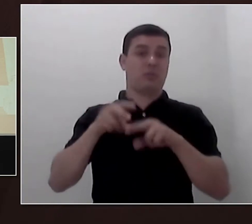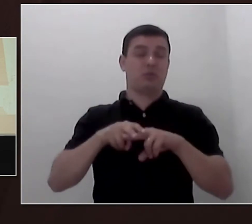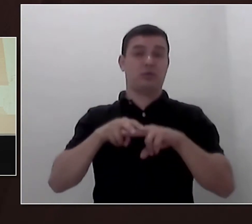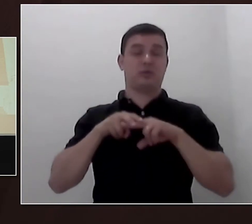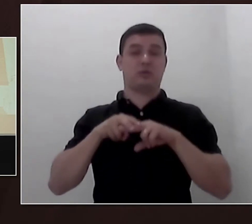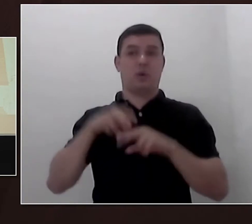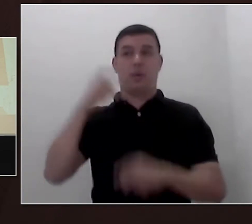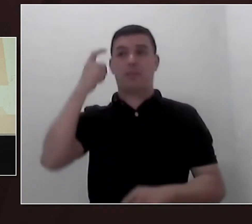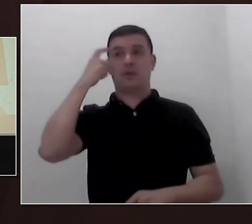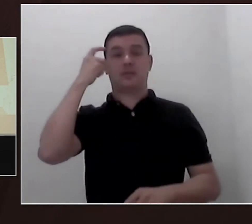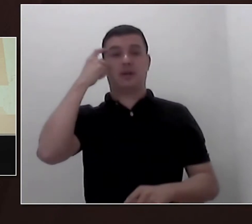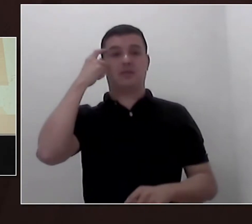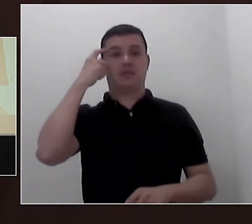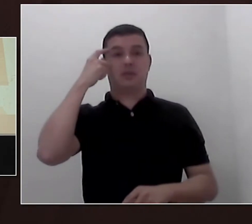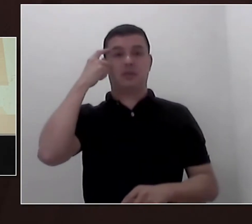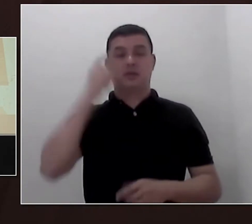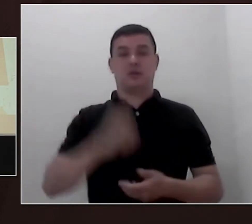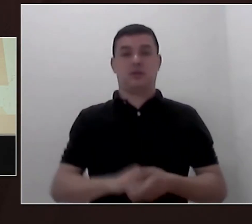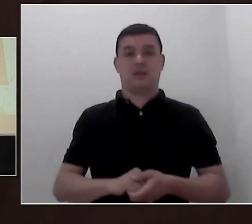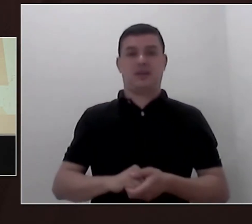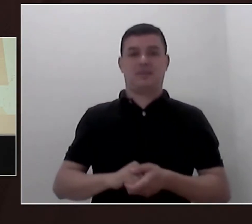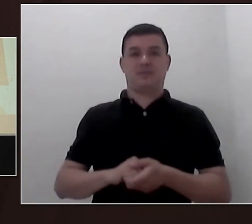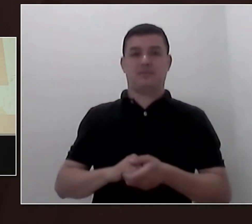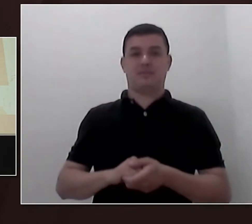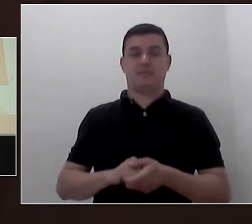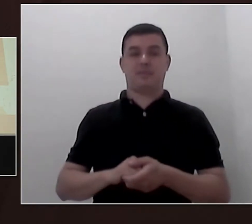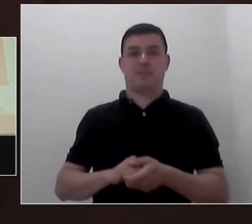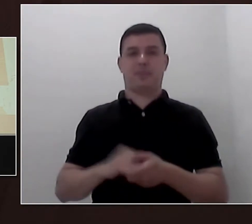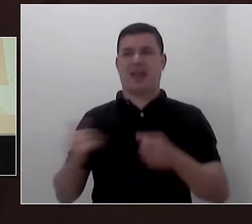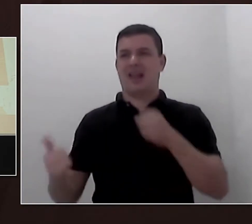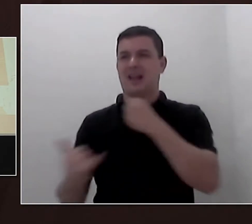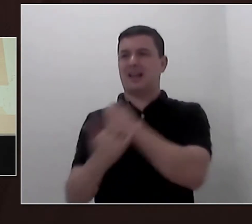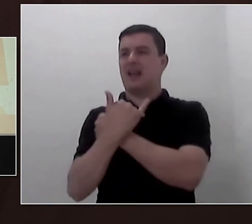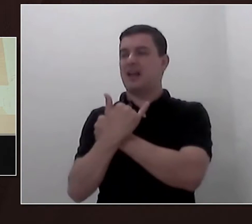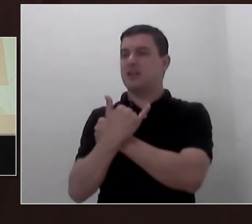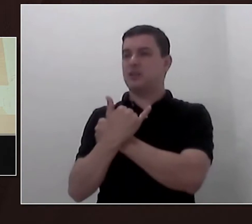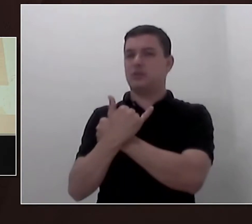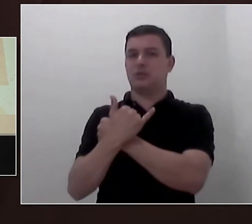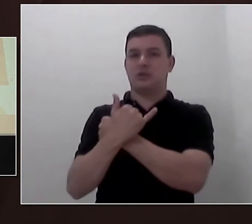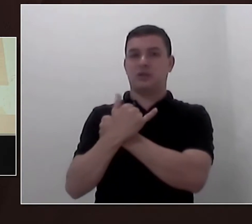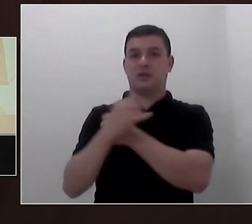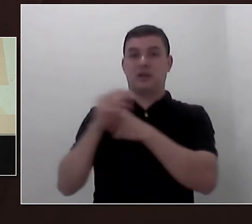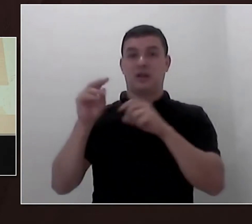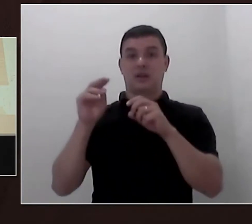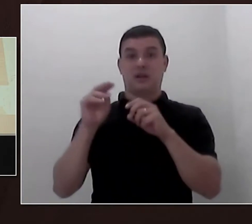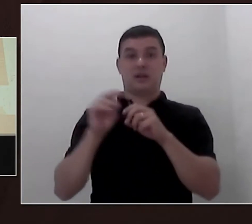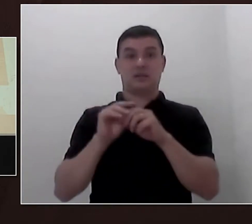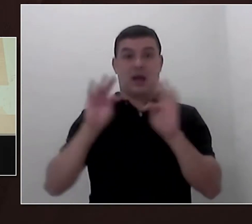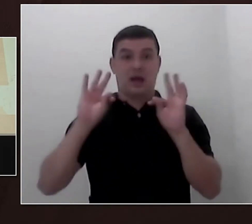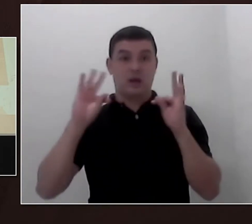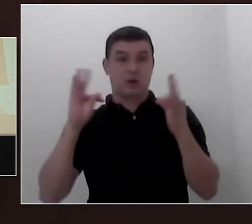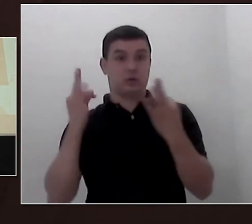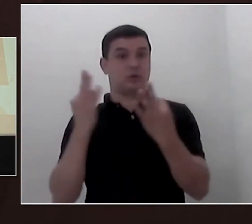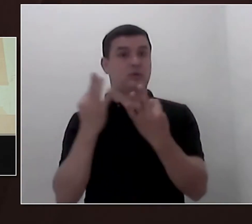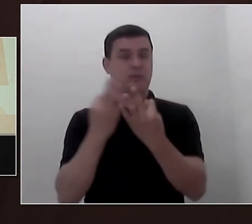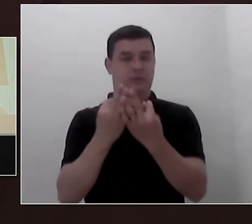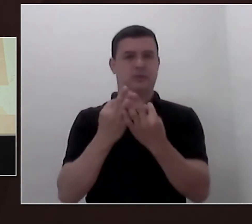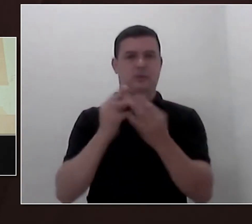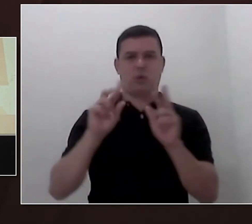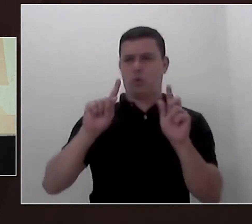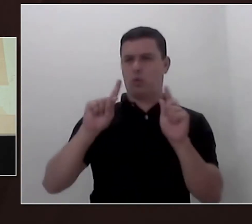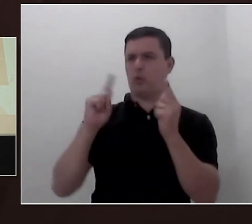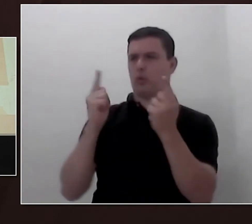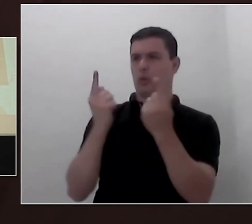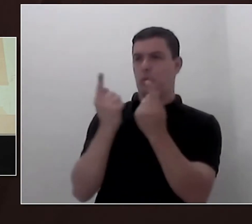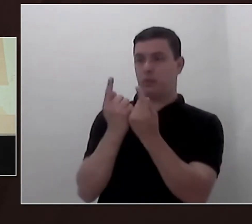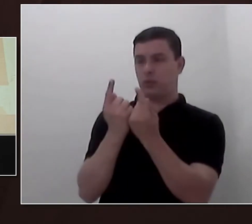eram persuadidos de que essas reuniões privadas e misteriosas,